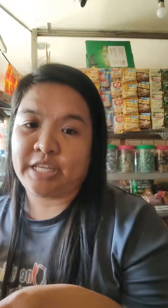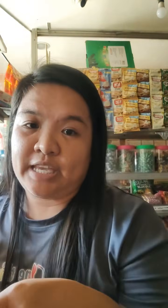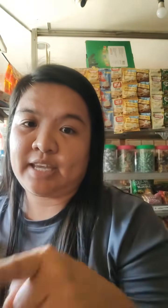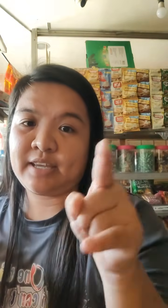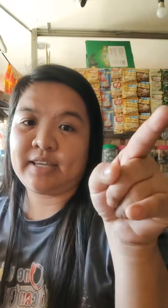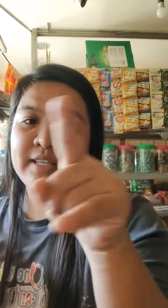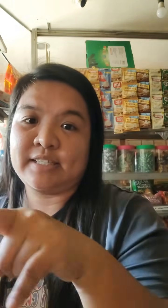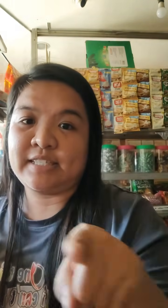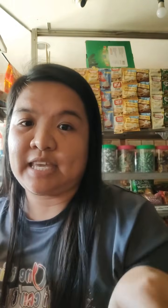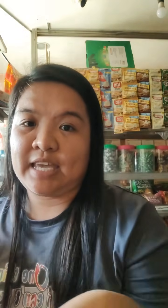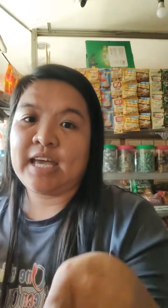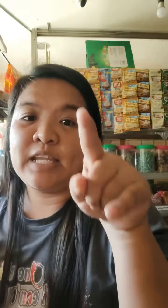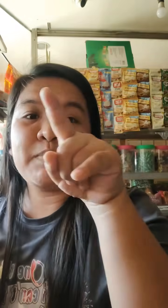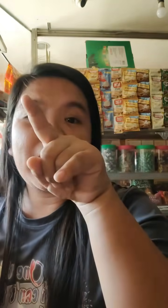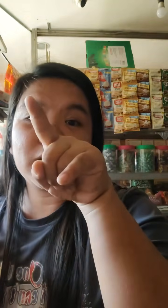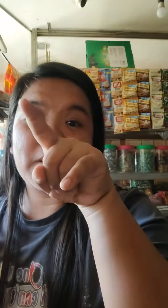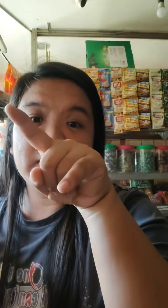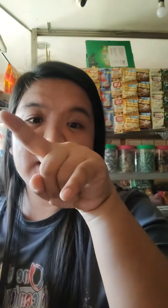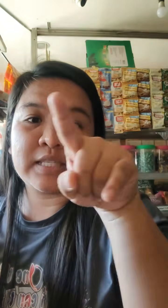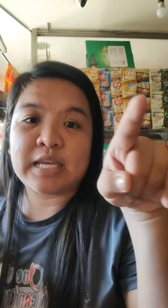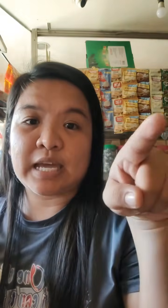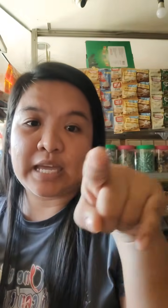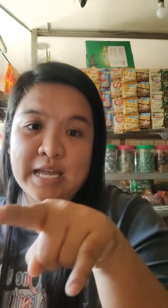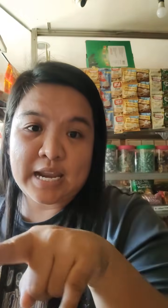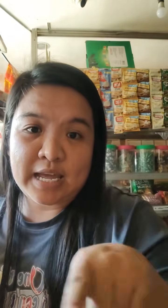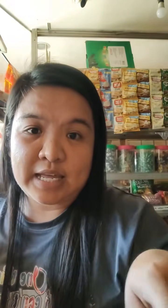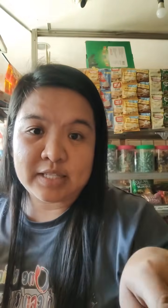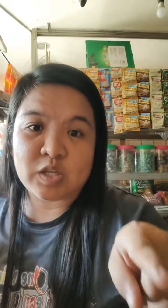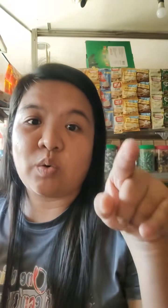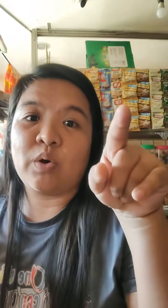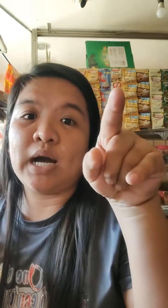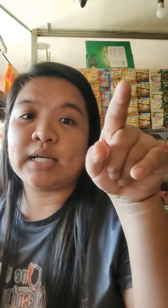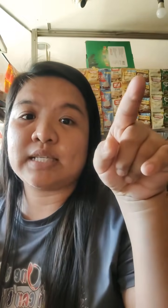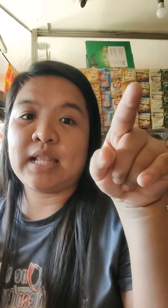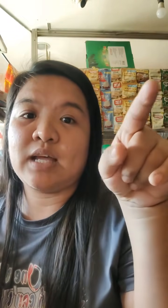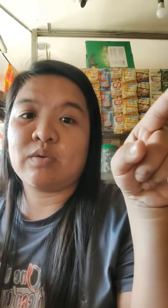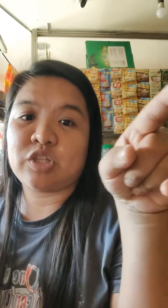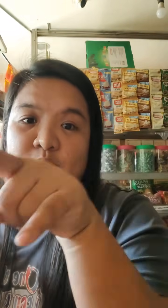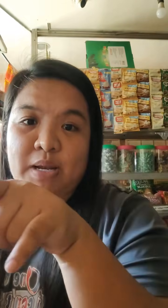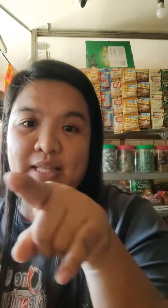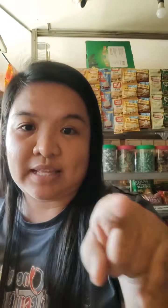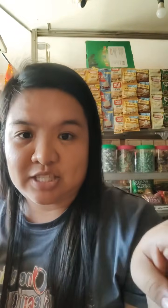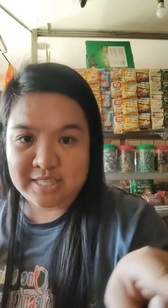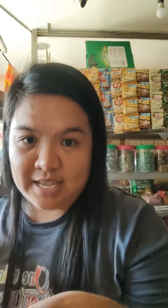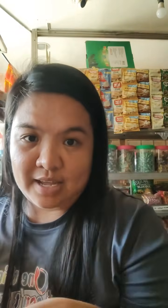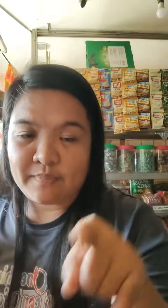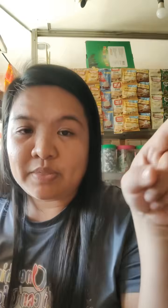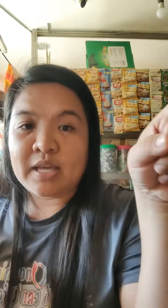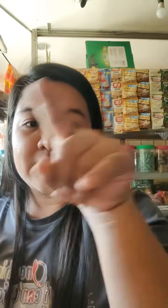Z. Z. Diba ang spelling sa Z kay ingana? So, ang sign language is baliktad siya.